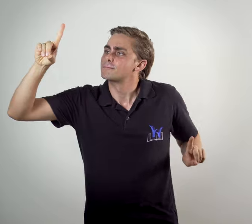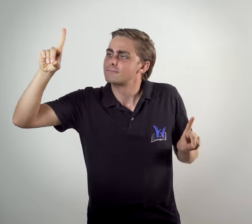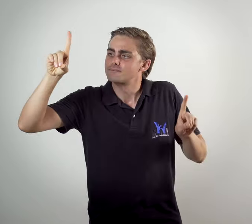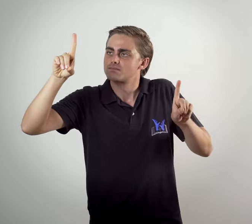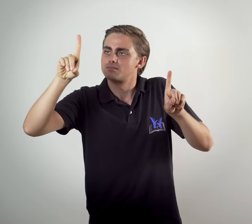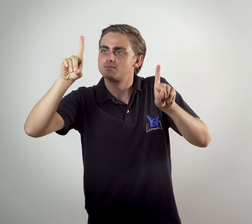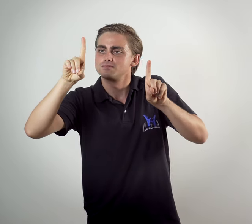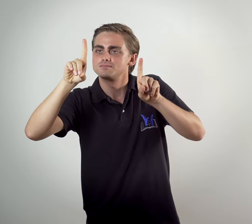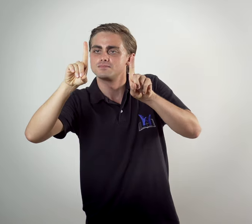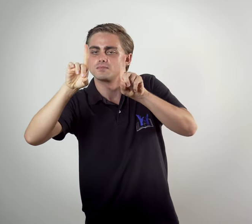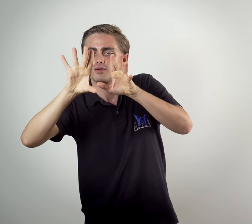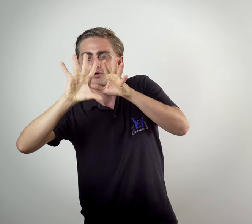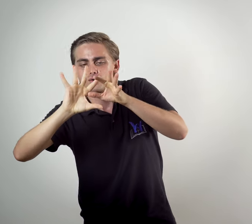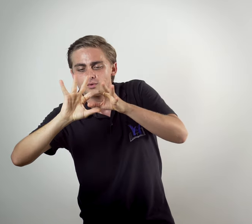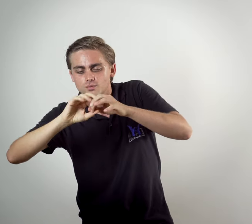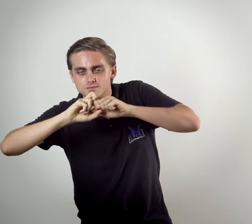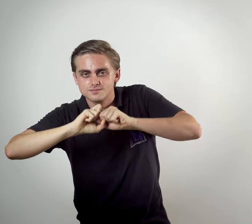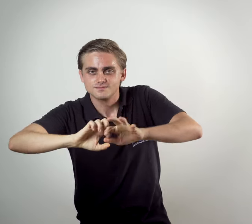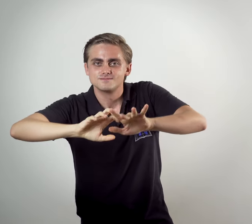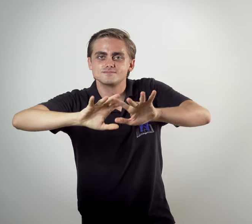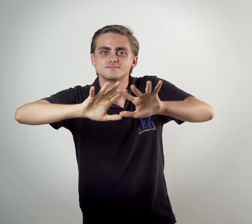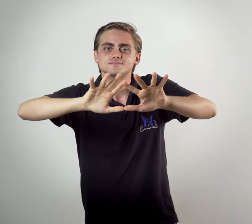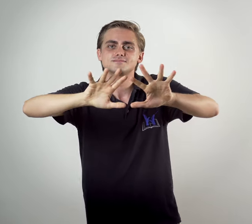com Deus que o brilho produz.